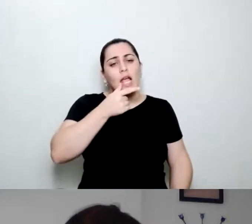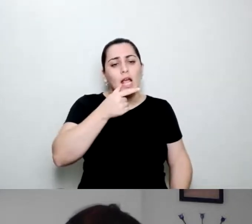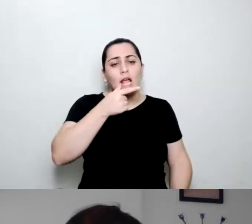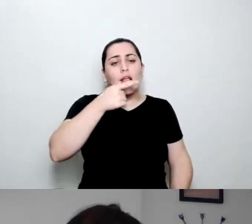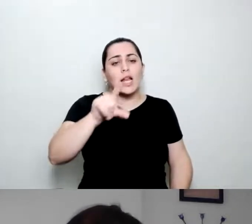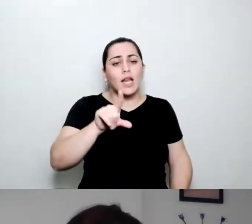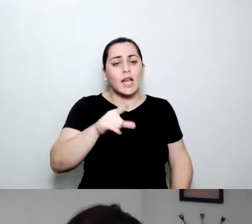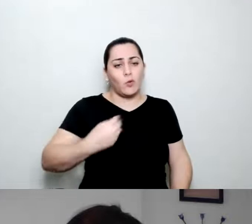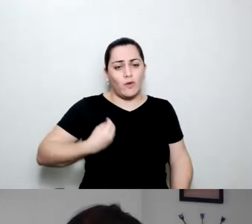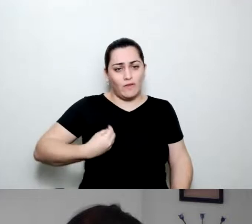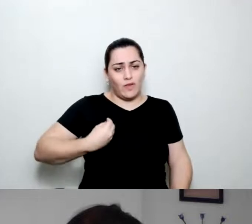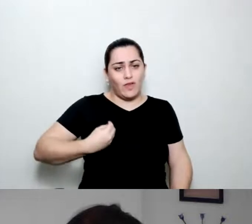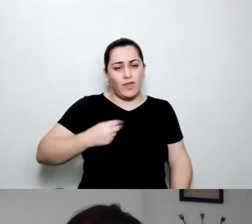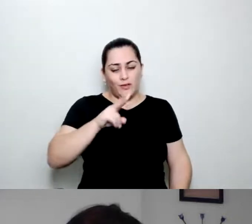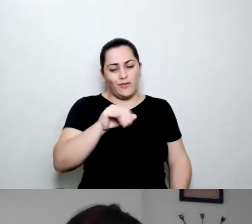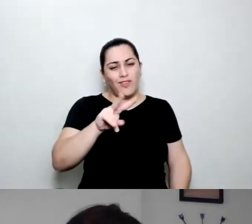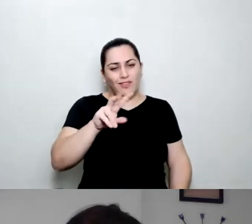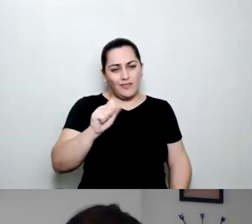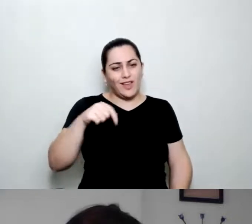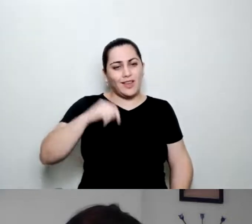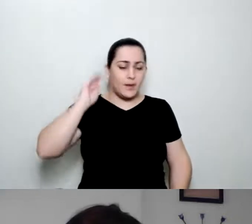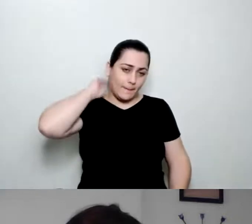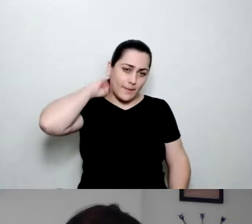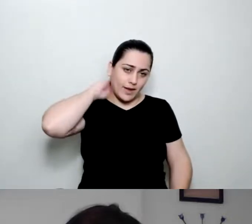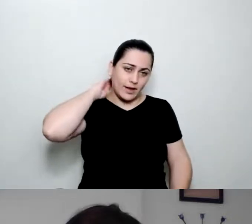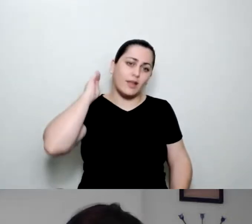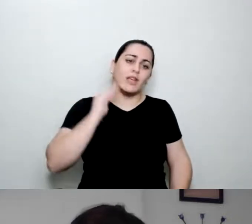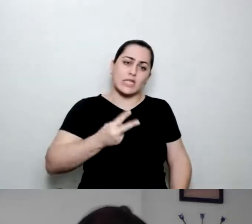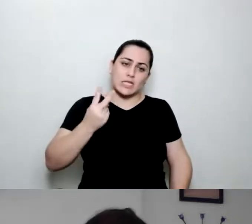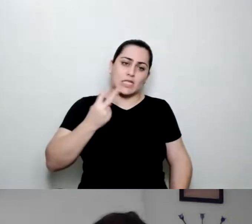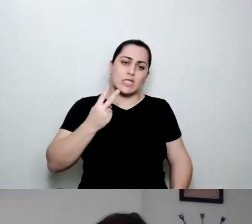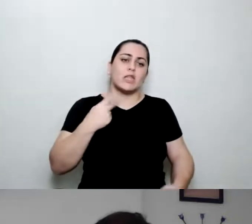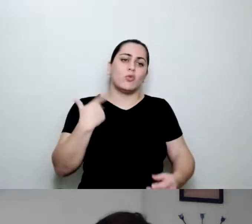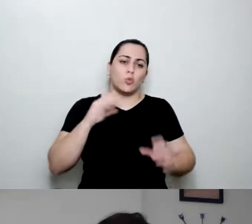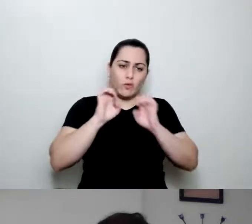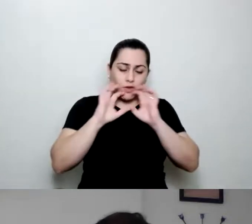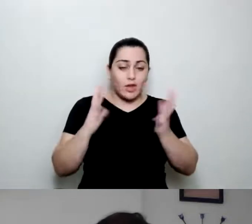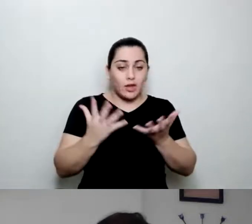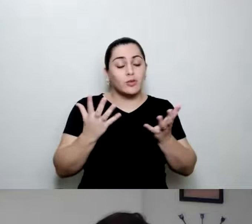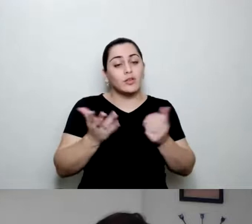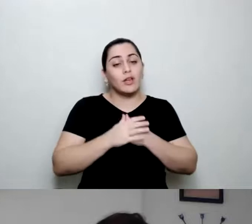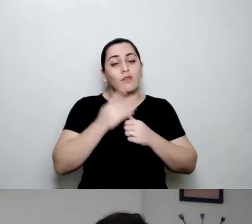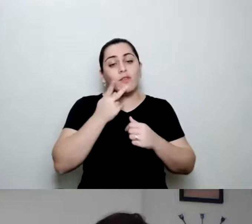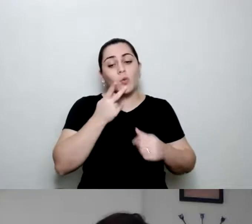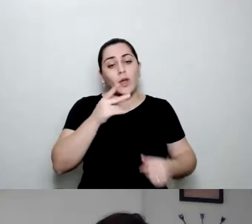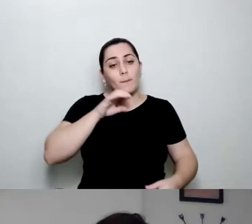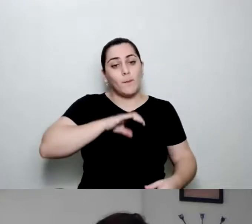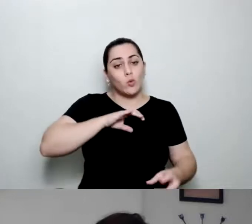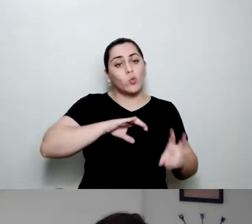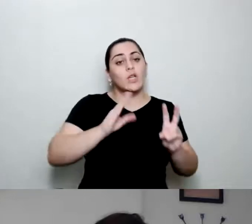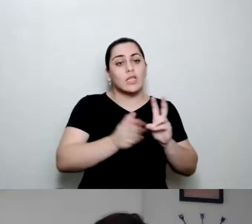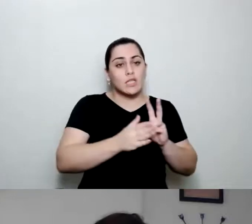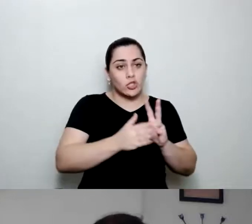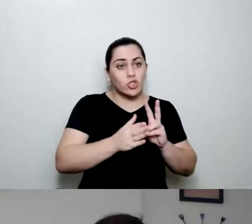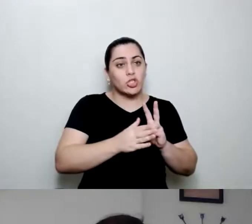vai ser a segunda edição, e tivemos várias propostas falando sobre o português indígena, e foi uma